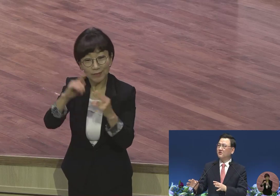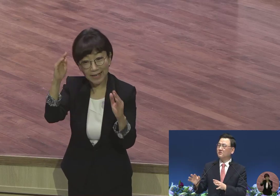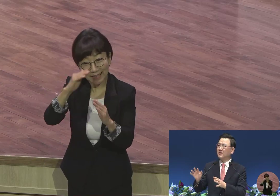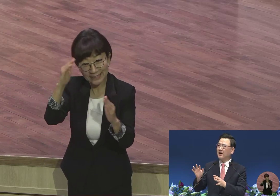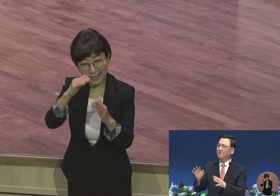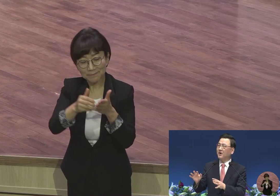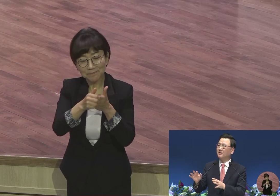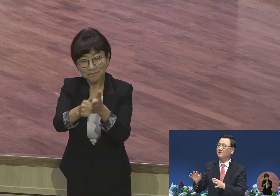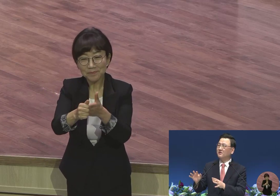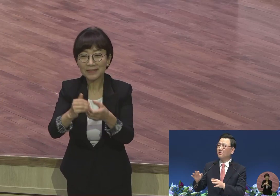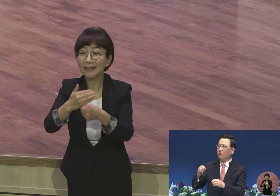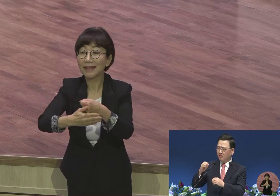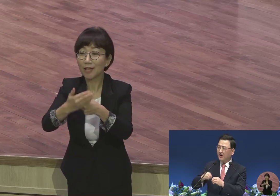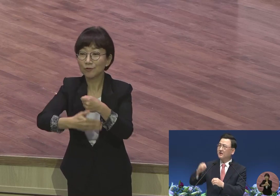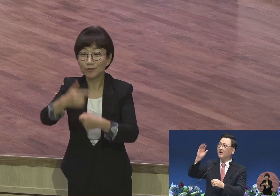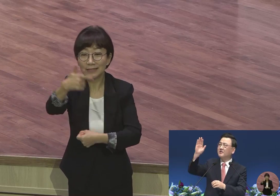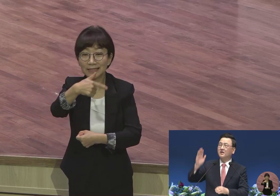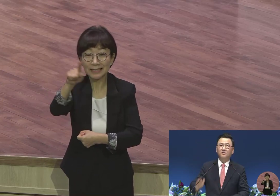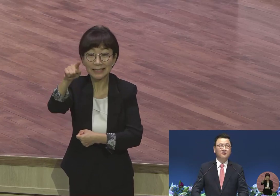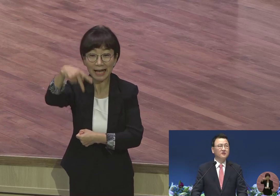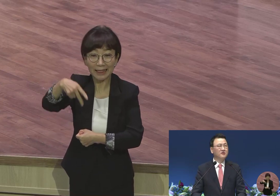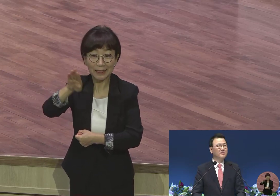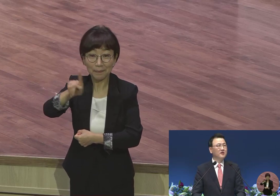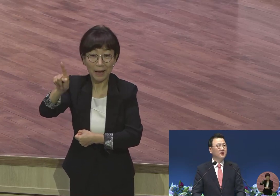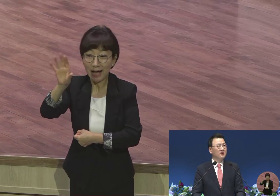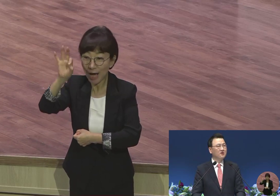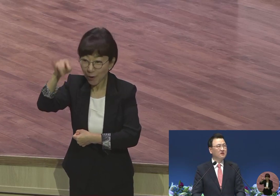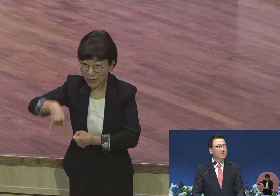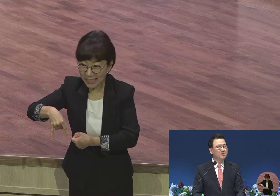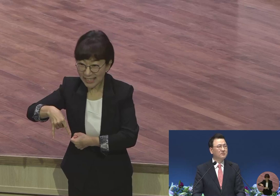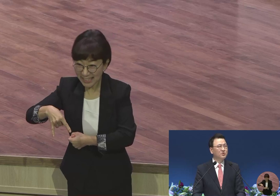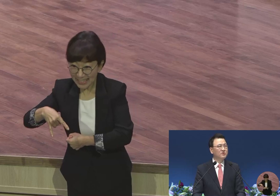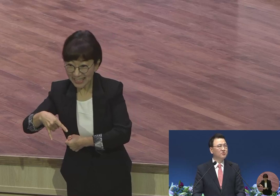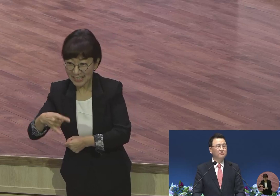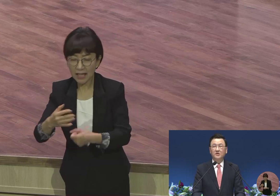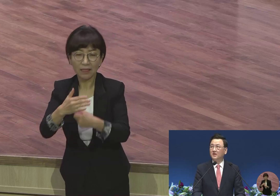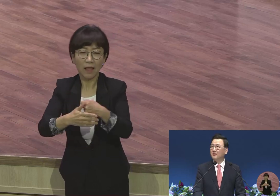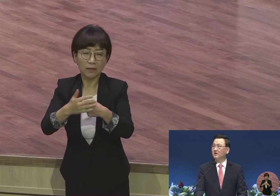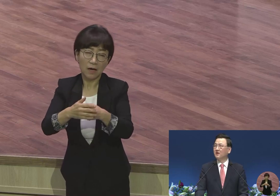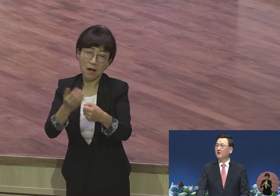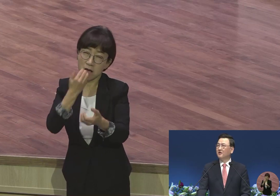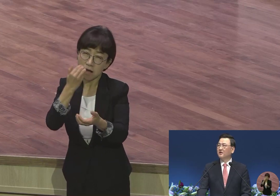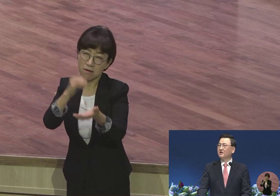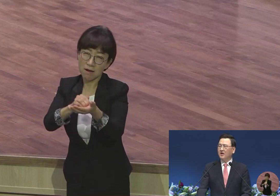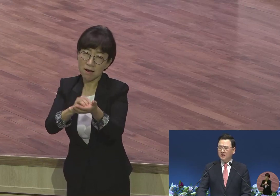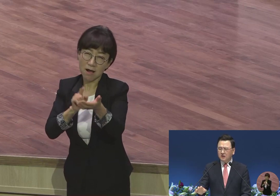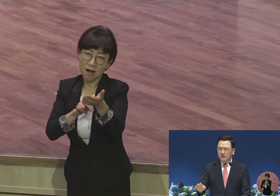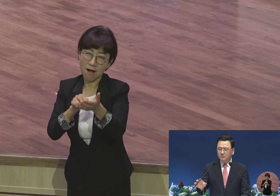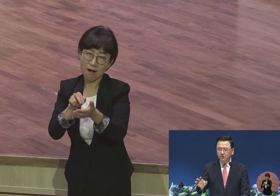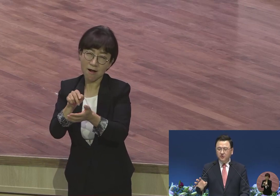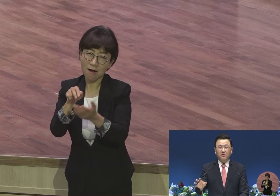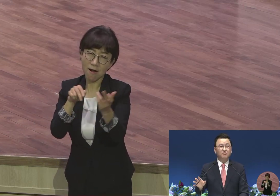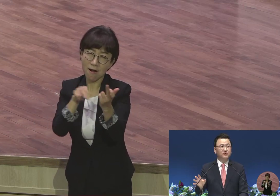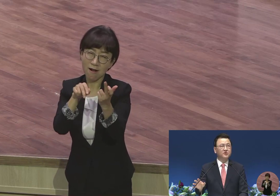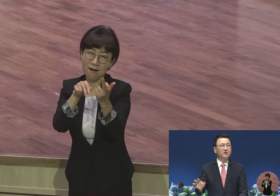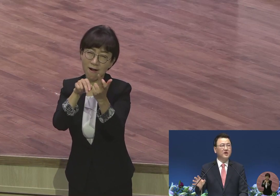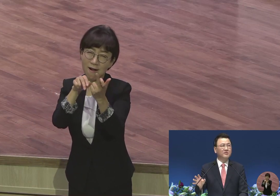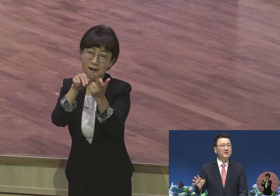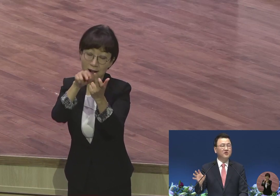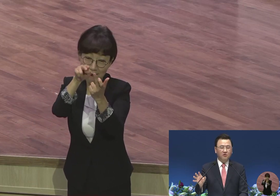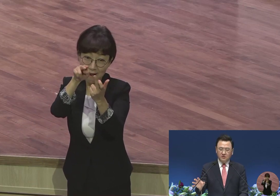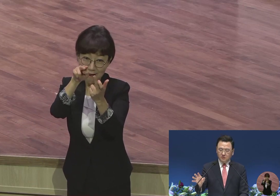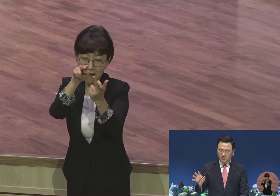갓바위를 갔어요. 여러분 갓바위는요 올라갈 때 1시간 걸려요. 얼마나 힘든지 모릅니다. 갓을 쓴 부처예요.